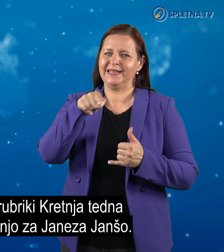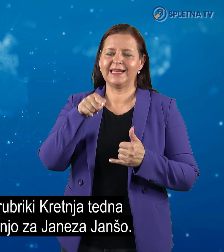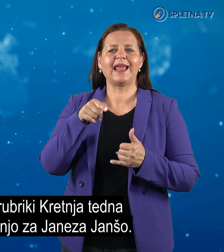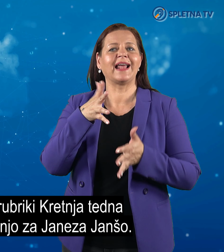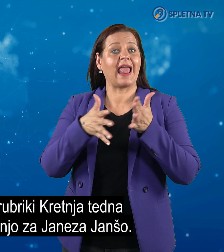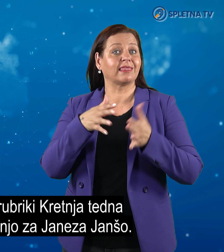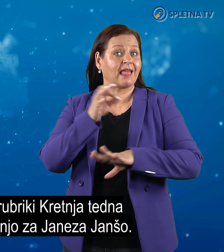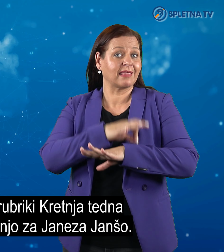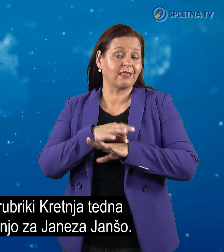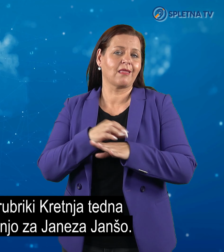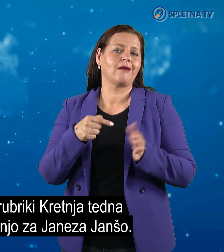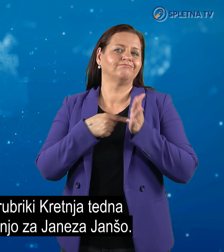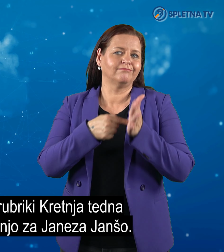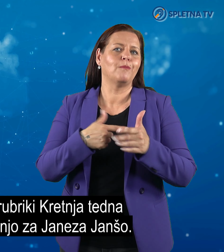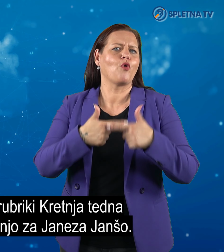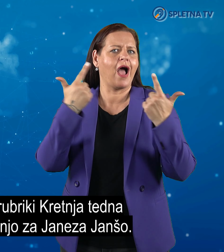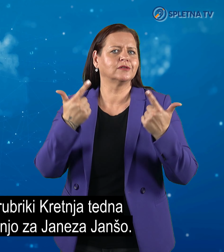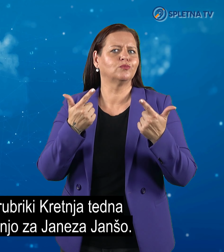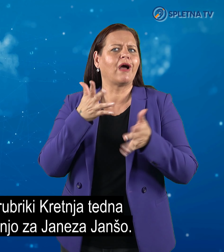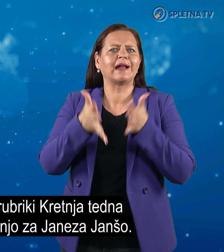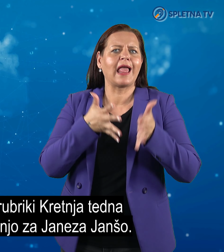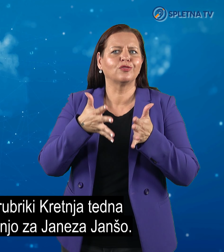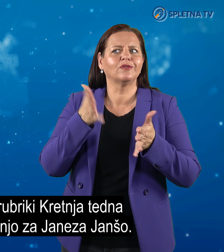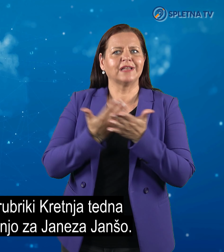tedna pojasnimo prav kretnjo za Janeza Janšo.